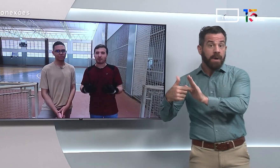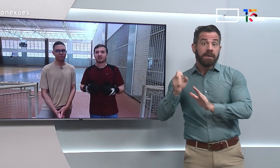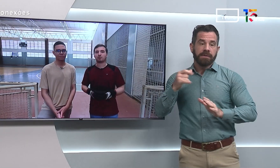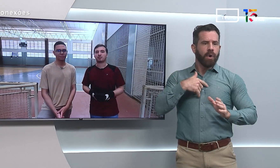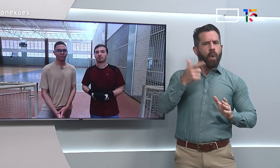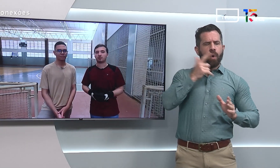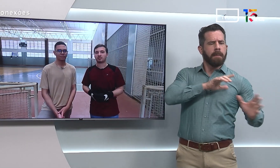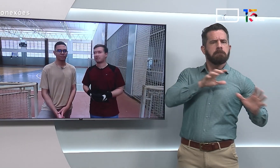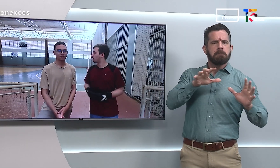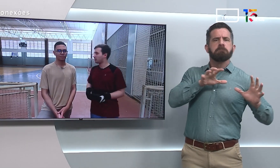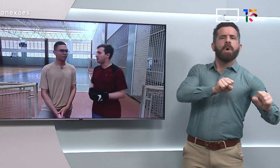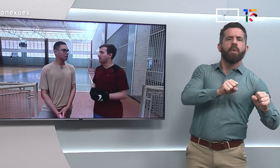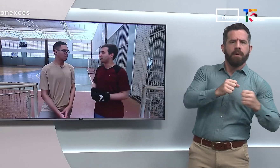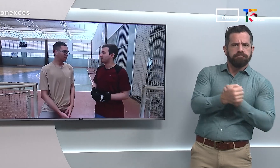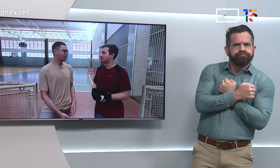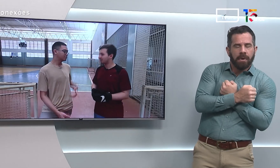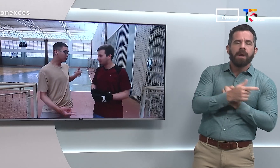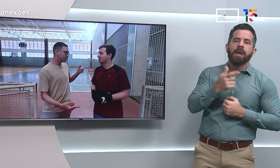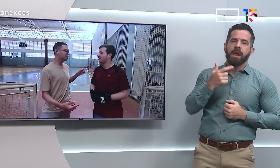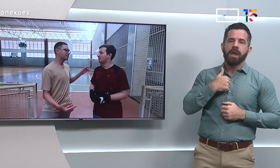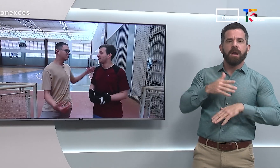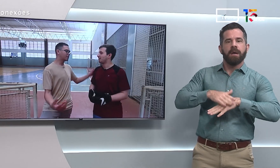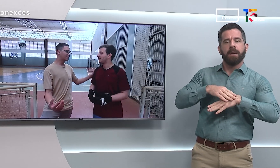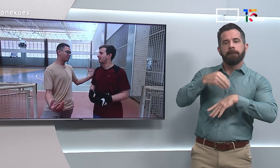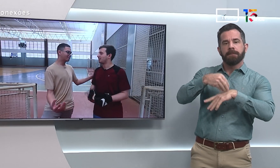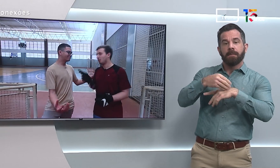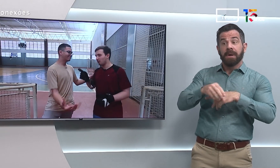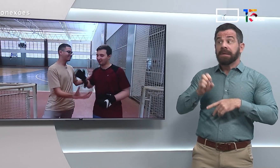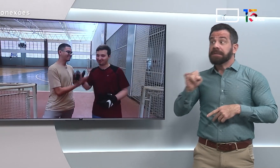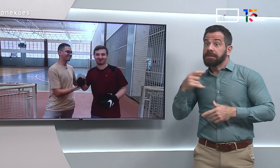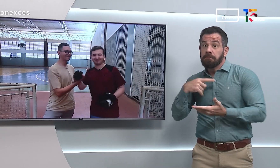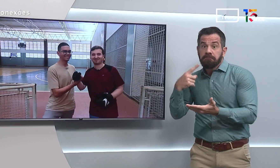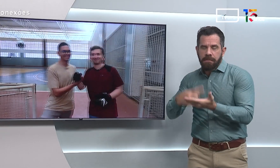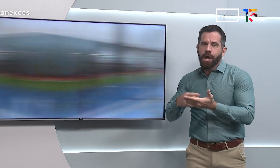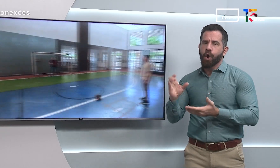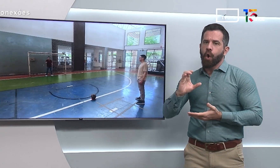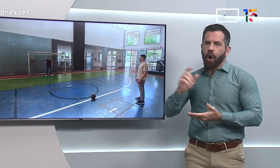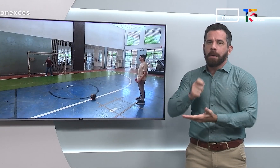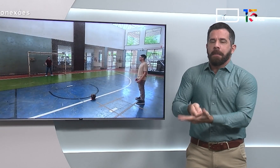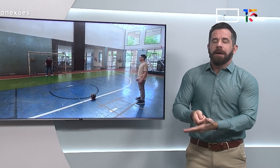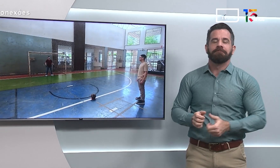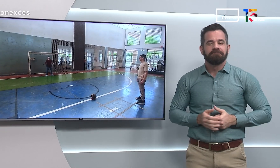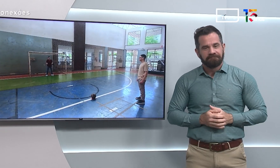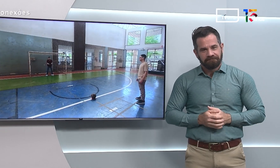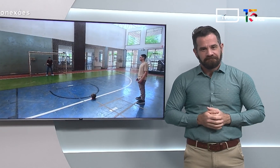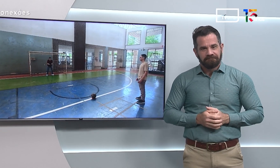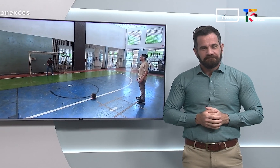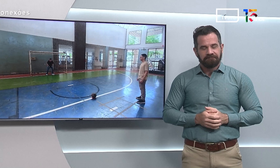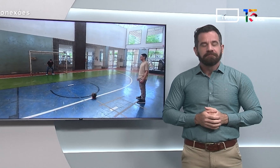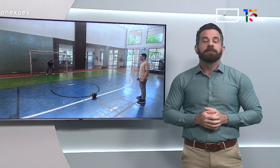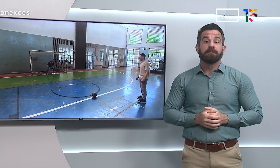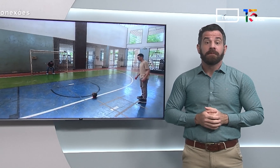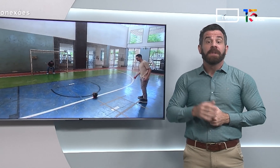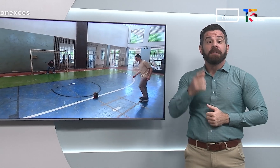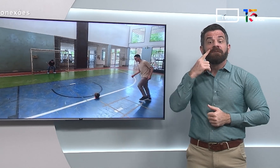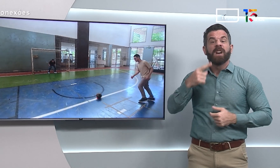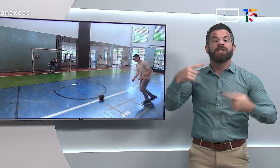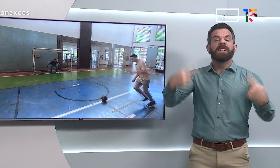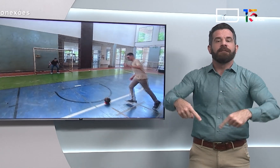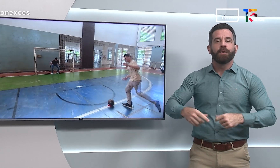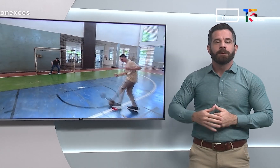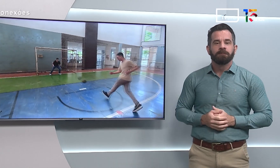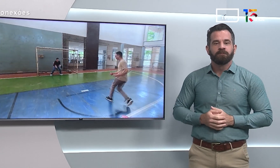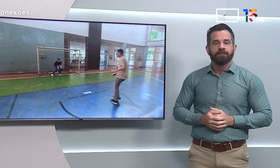eu passo a notícia para vocês. Bora lá, Weigler? Bora lá, se não fizer os 3, eu pago a coca. Boa! Vamos começar então o nosso desafio. Vai lá, Weigler!